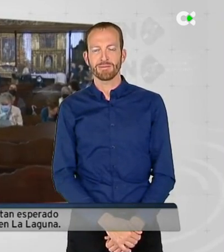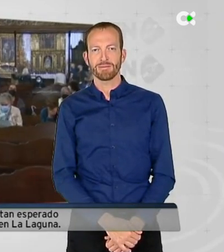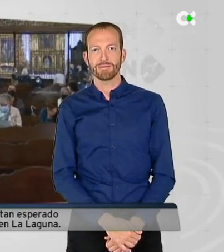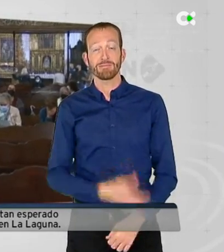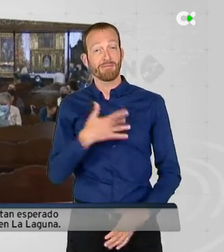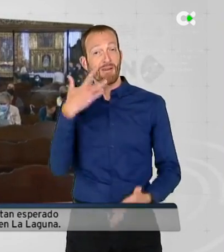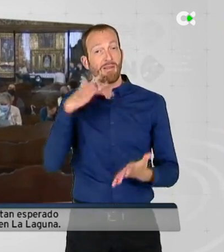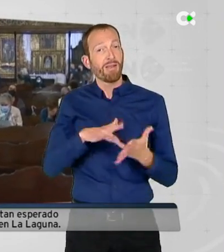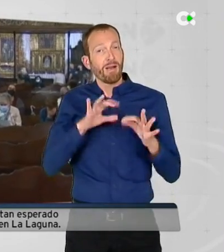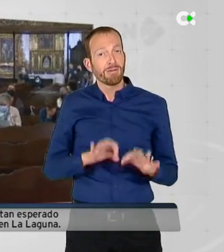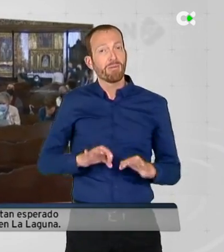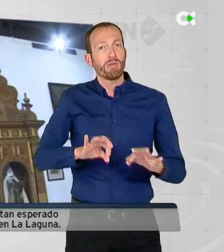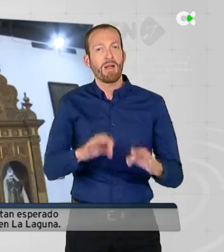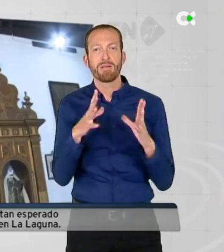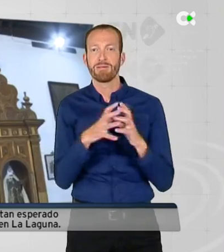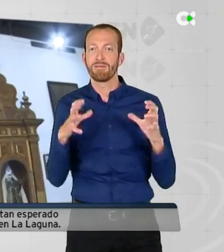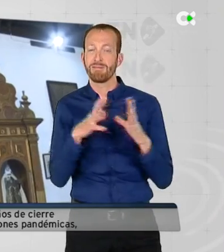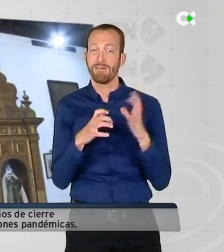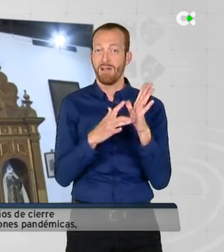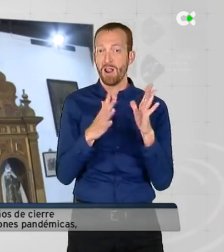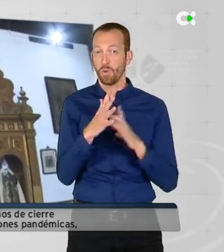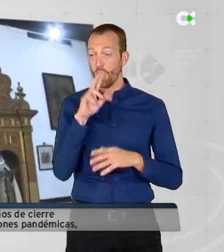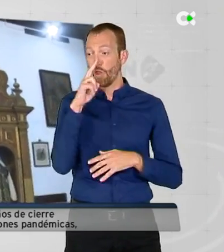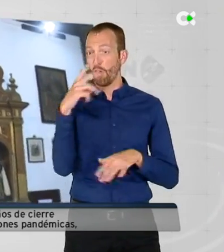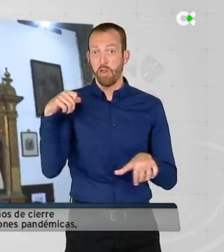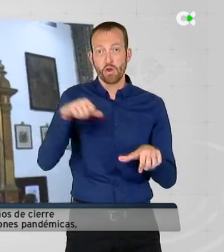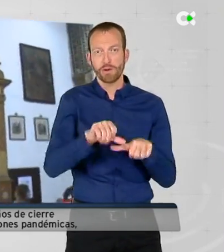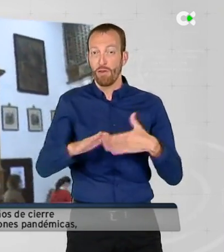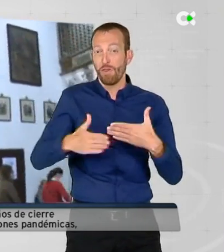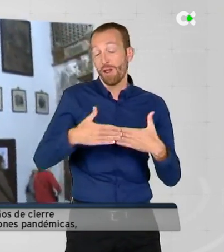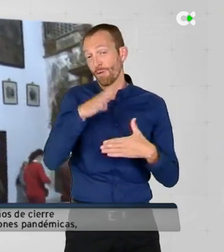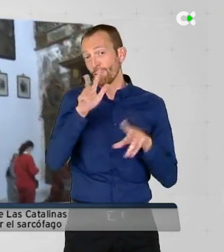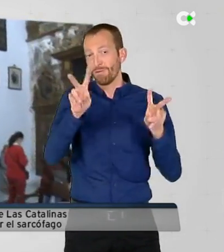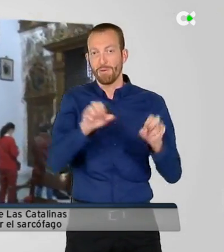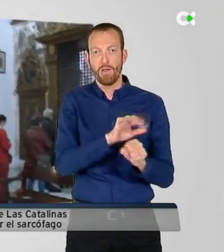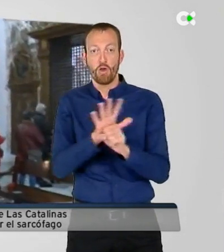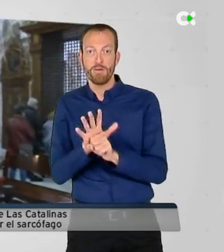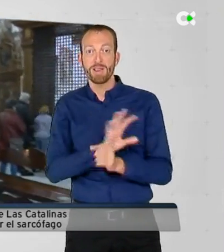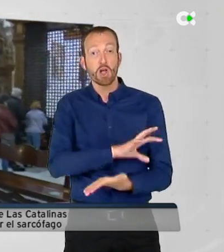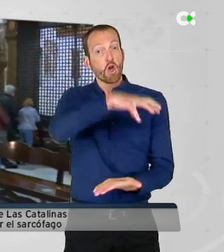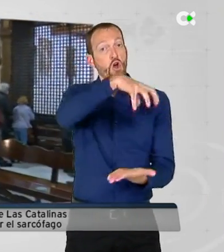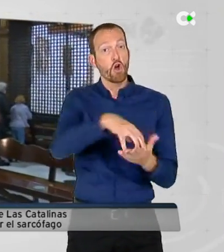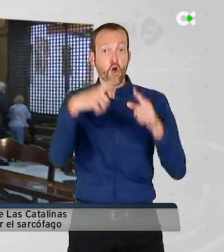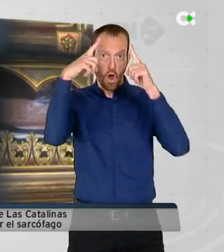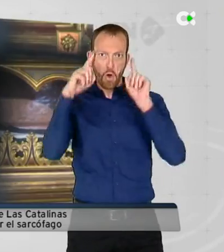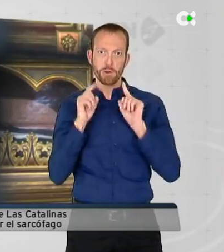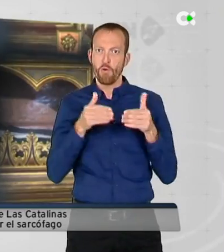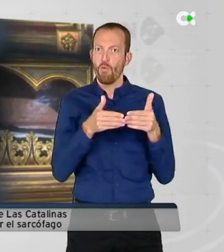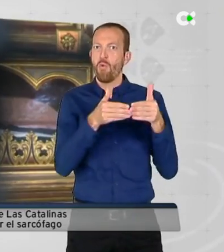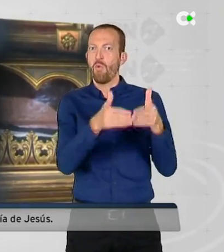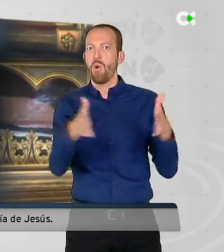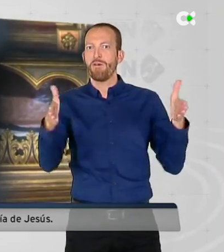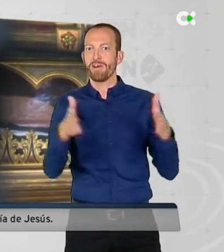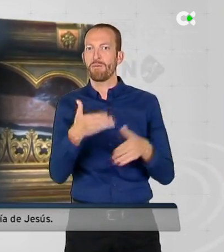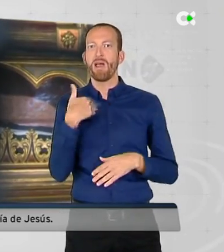Llegó el día tan esperado por muchos en La Laguna. Tras dos años de cierre por las restricciones pandémicas, el convento de las Catalinas vuelve a abrir el